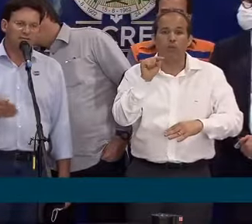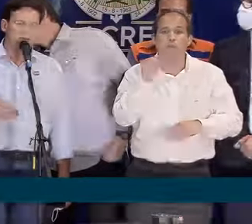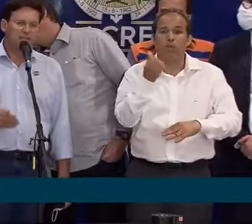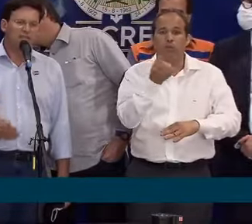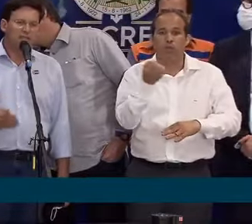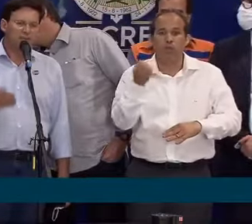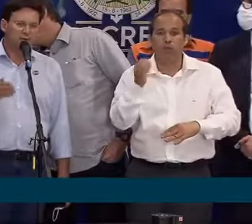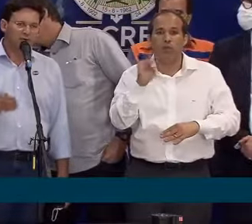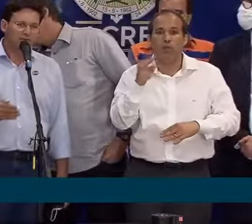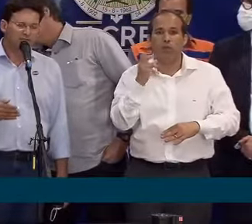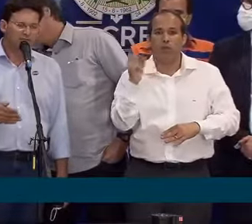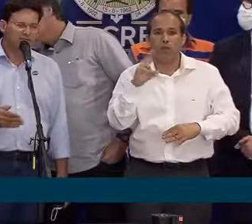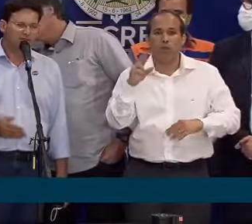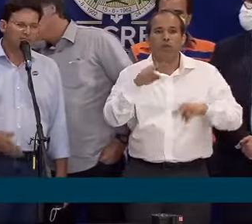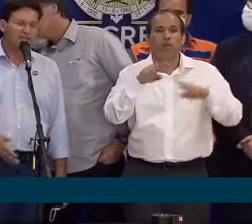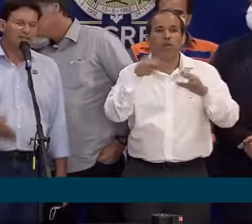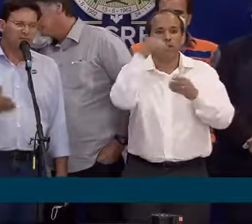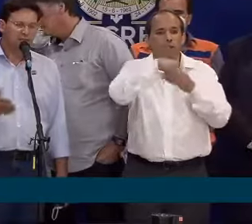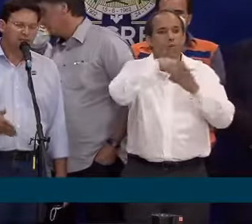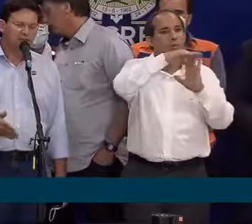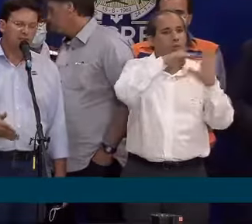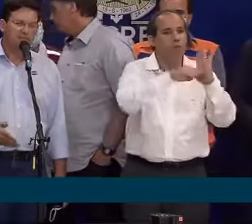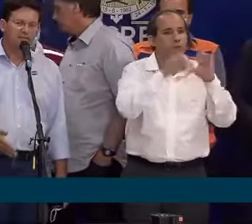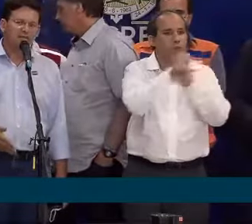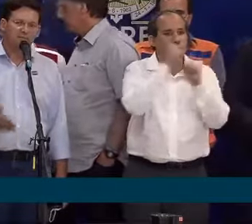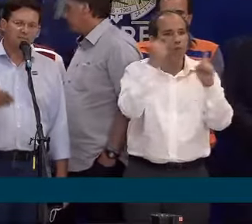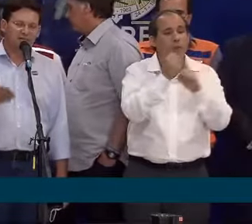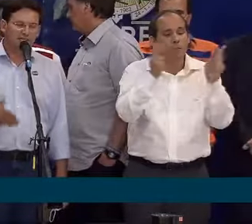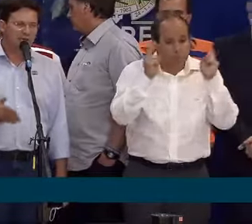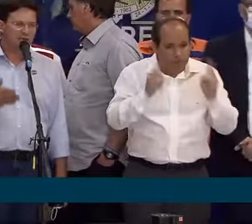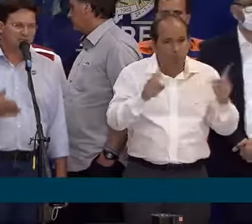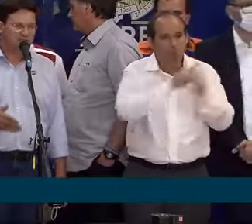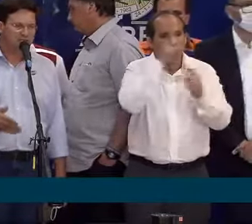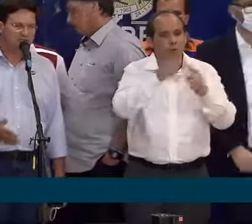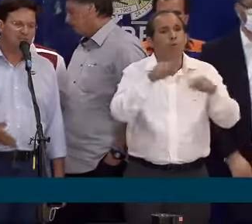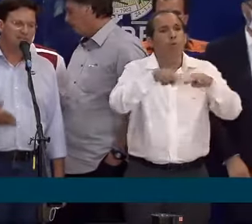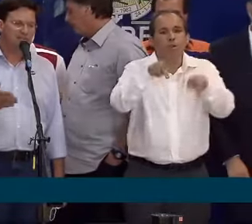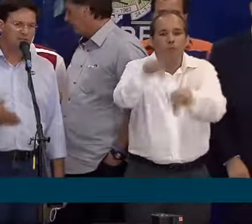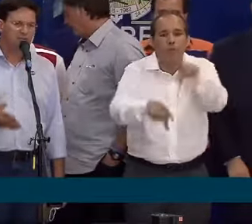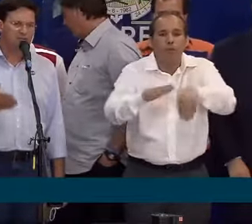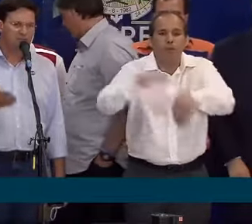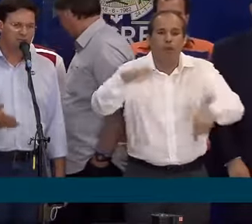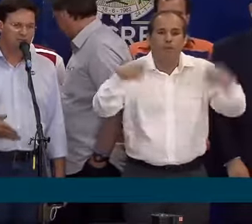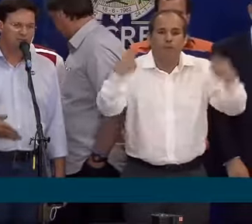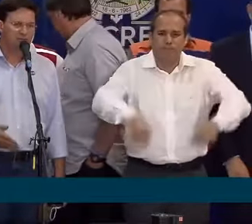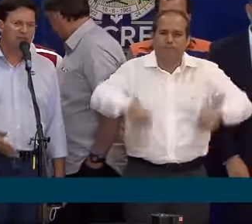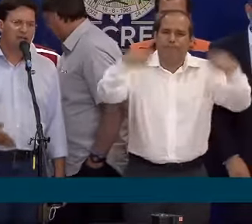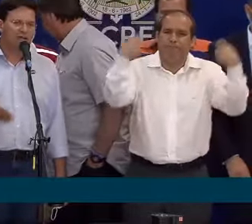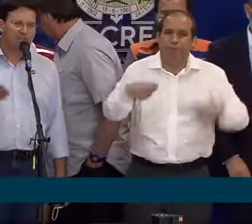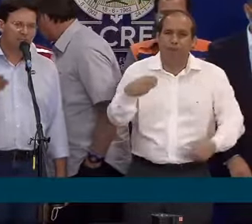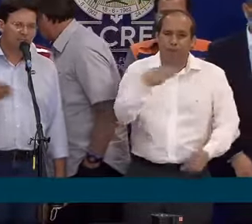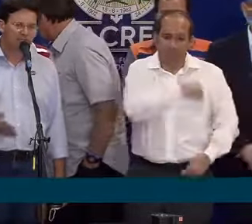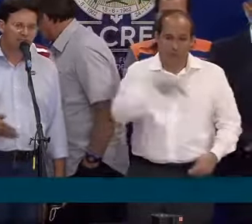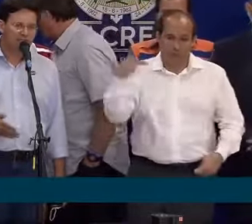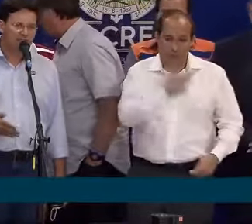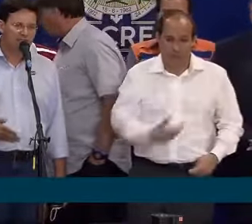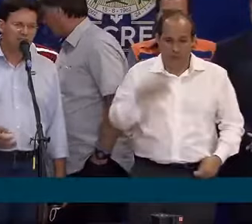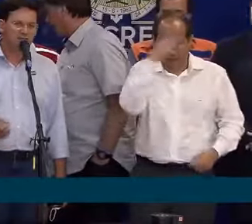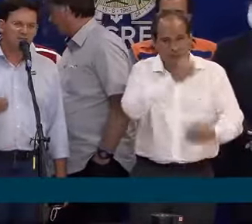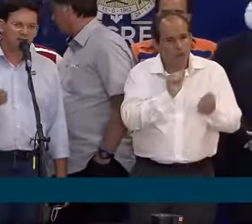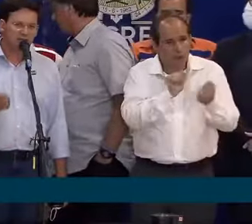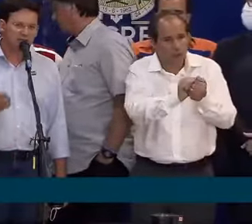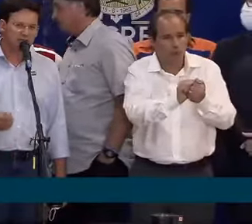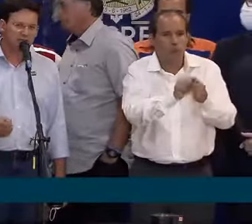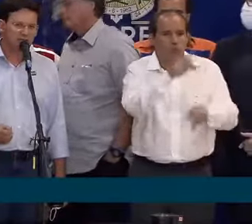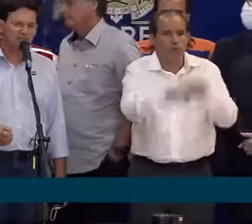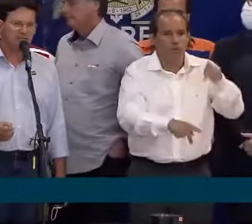600 milhões em programas sociais pagos justamente à população que mais precisa. A missão do governo Bolsonaro é estar perto dos brasileiros,